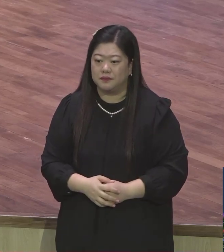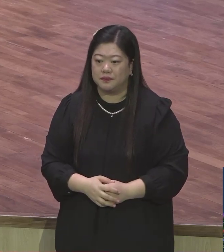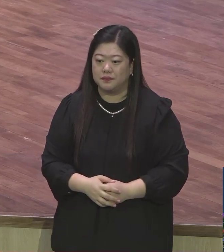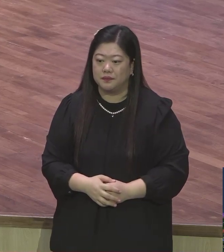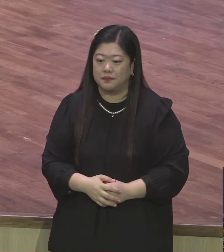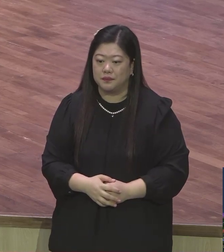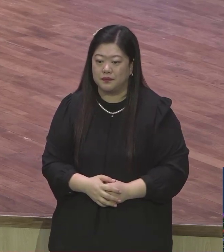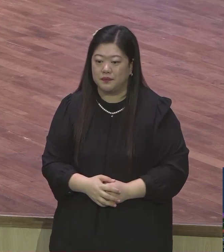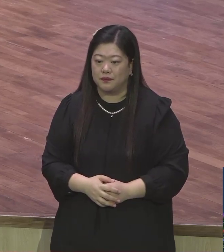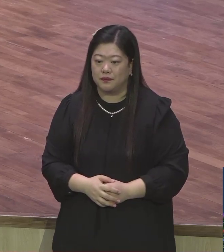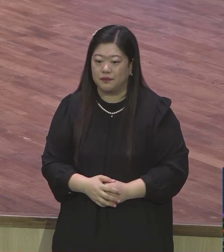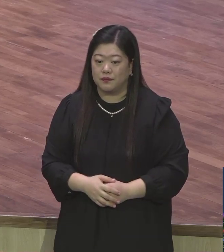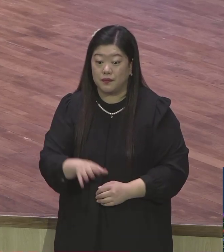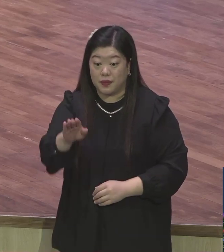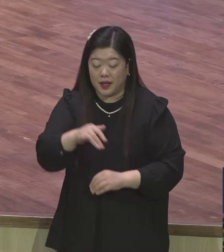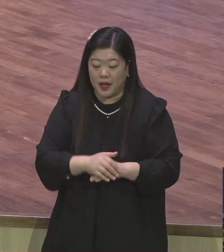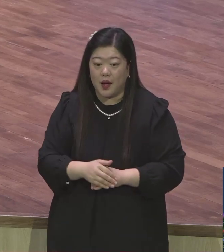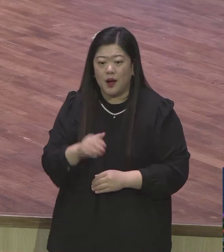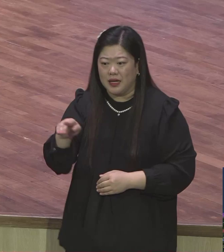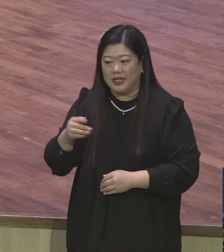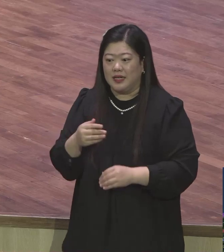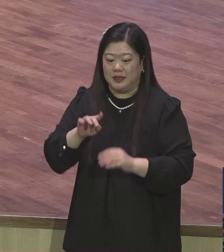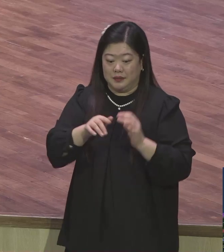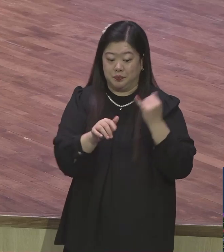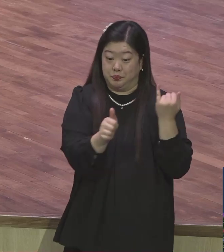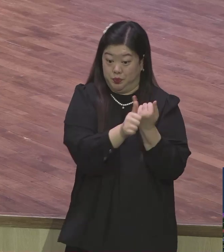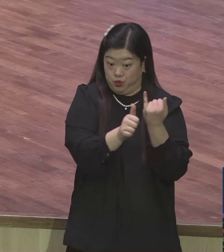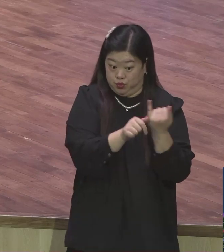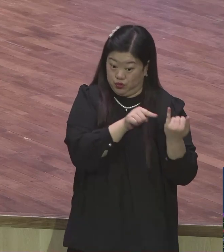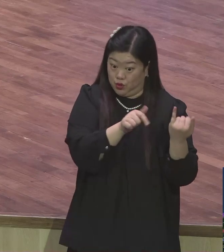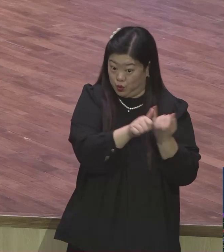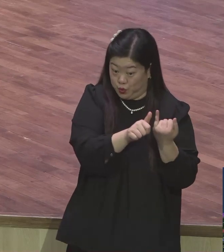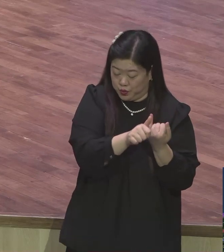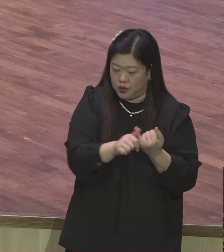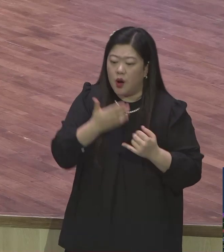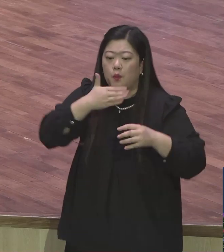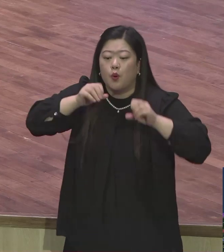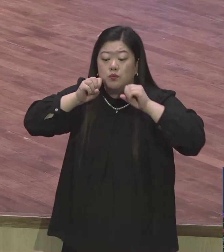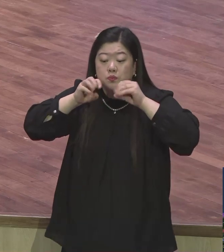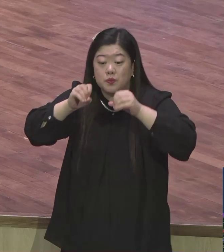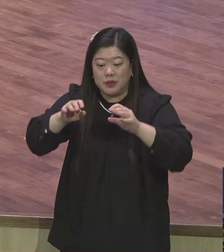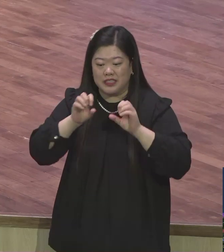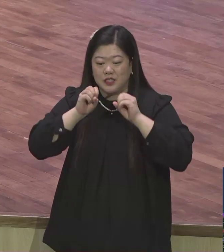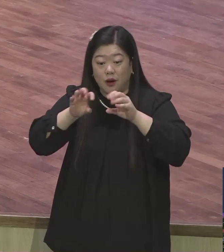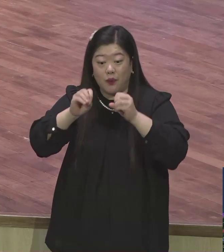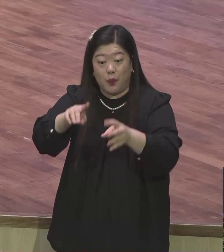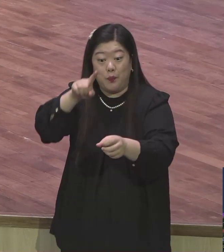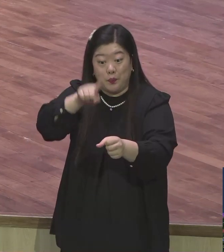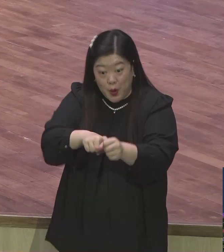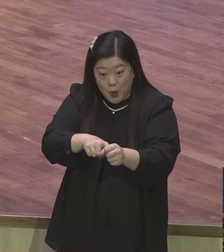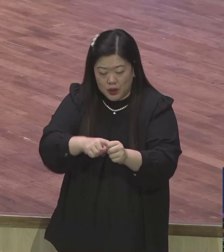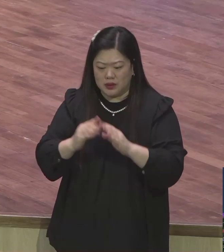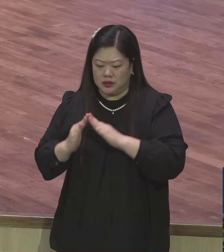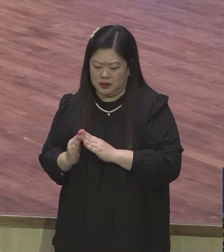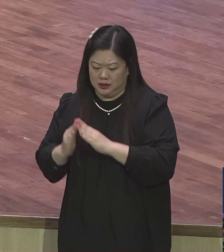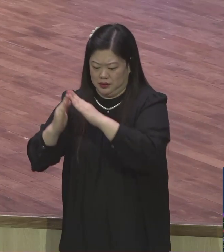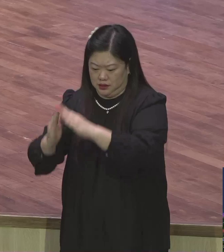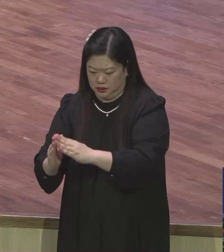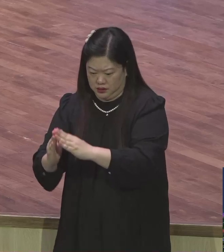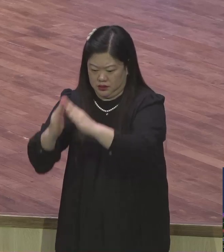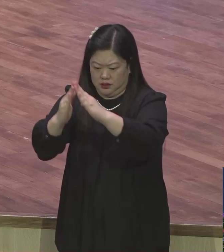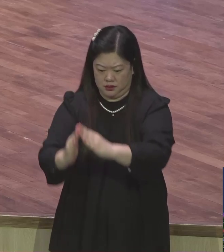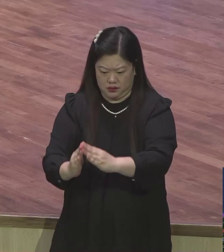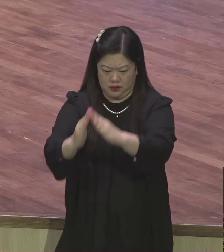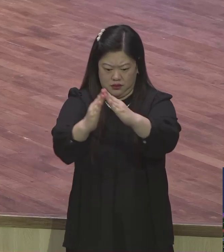복음을 위해서 거주지를 자주 옮겼습니다. 브리스 아굴라는 바울의 이 전도 선교 전략